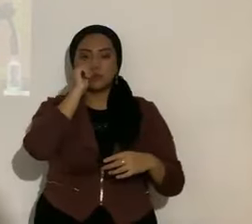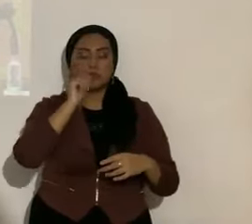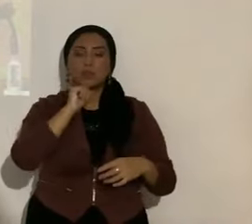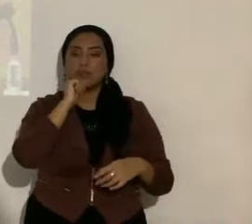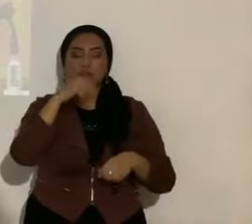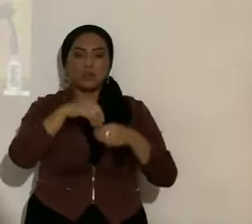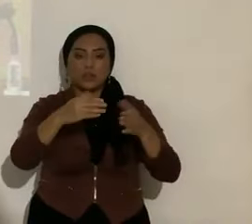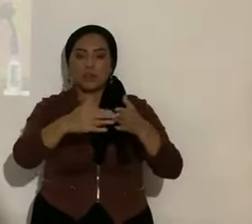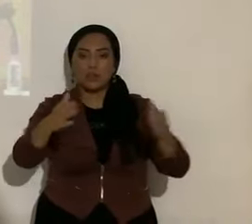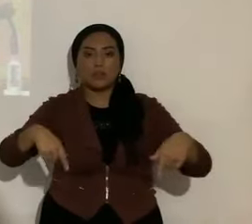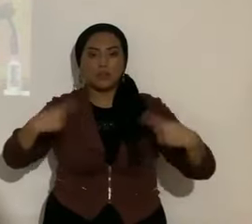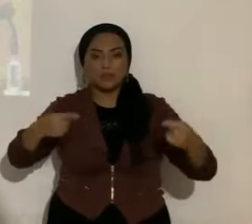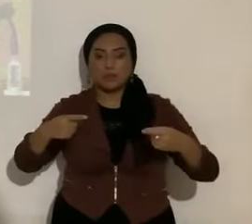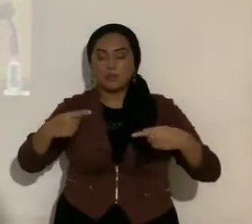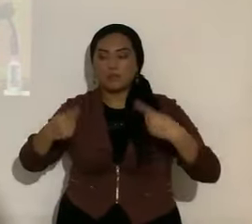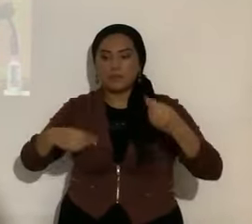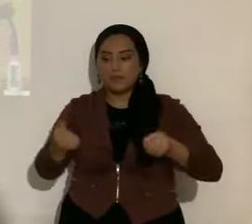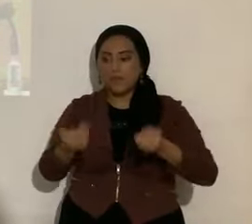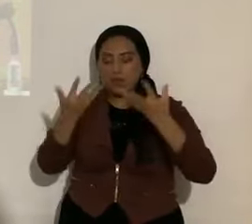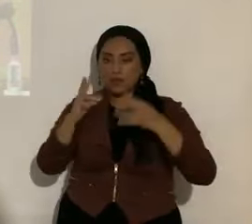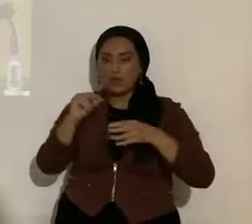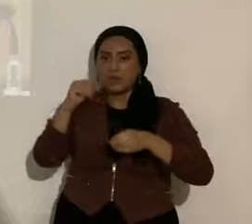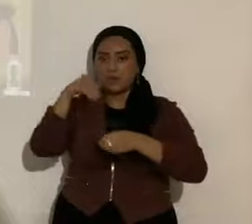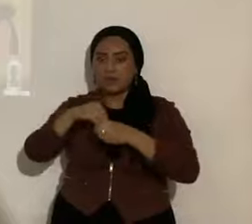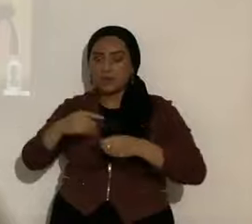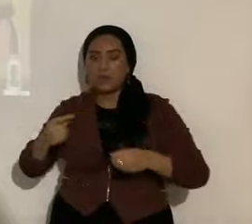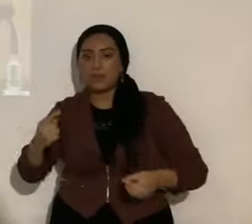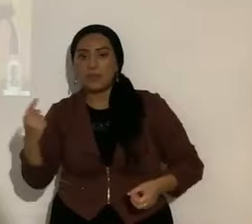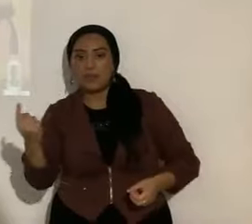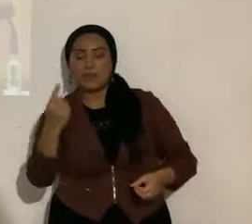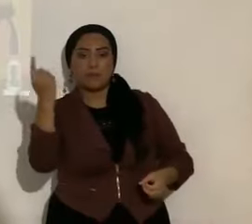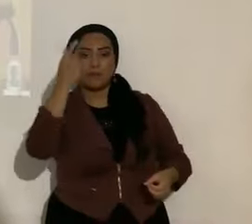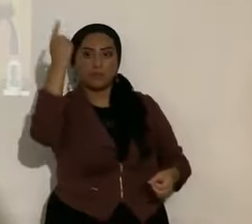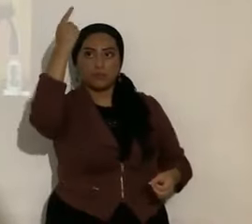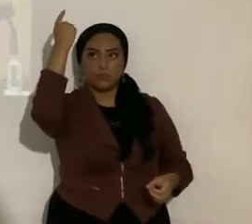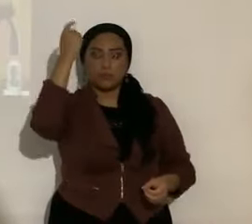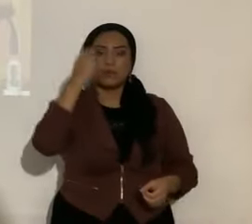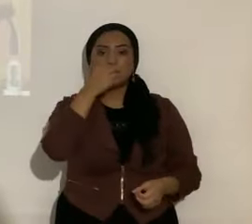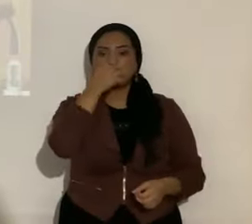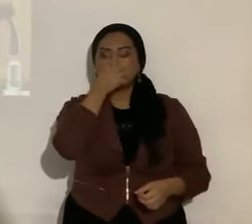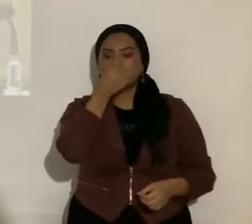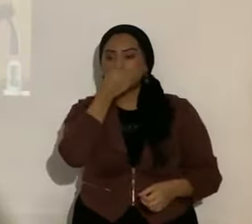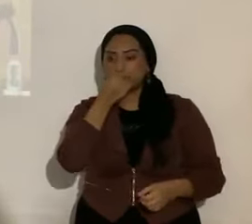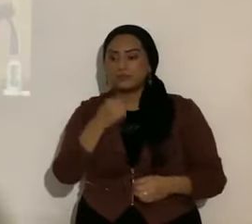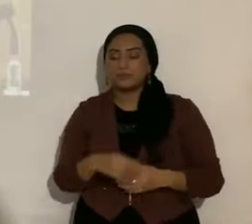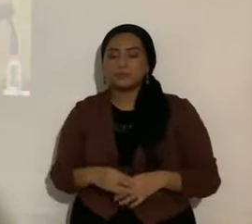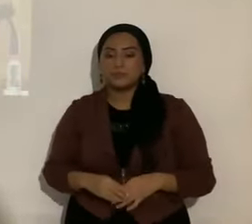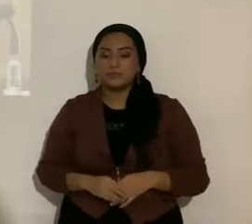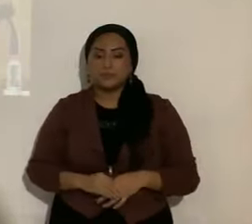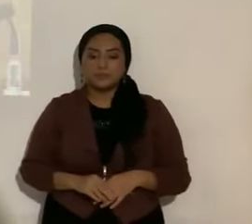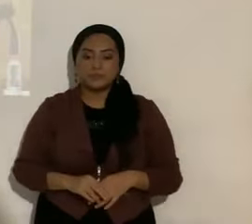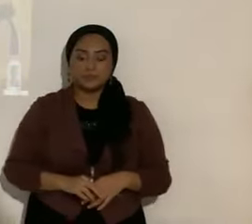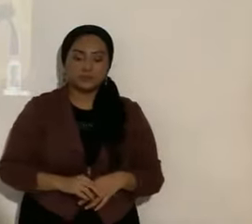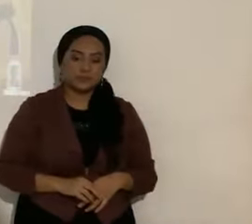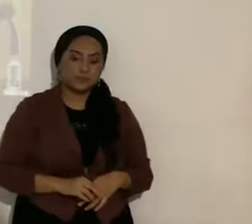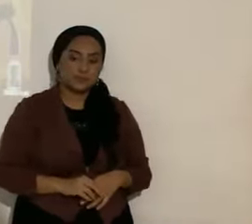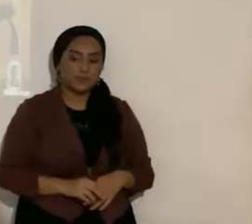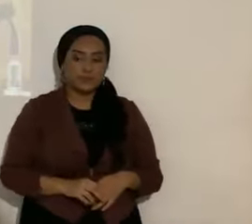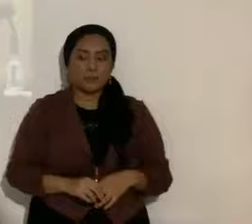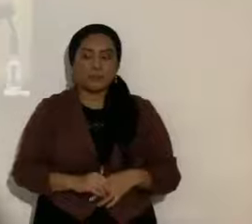el carro de fuego, no, sino subió en el torbellino. El carro de fuego solamente los separó.